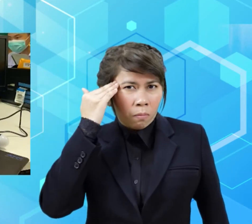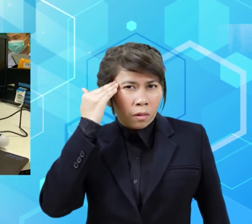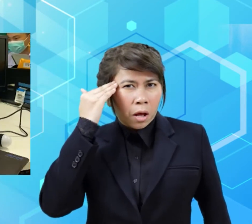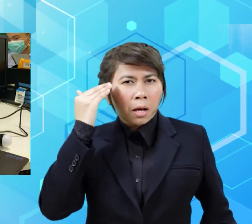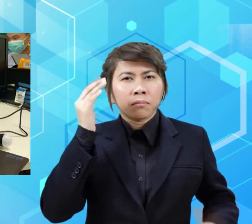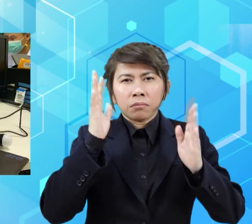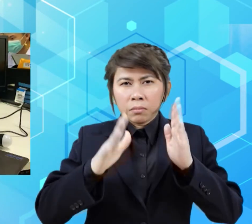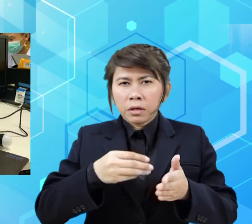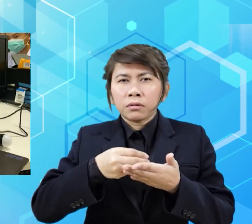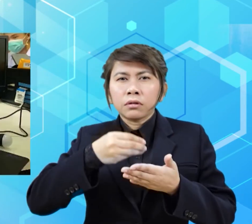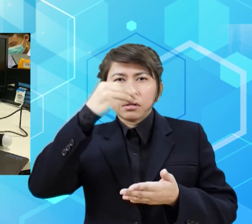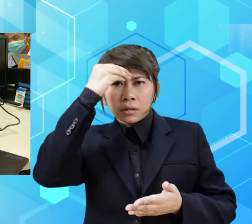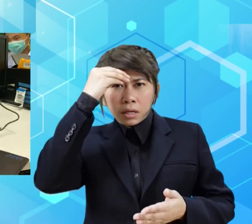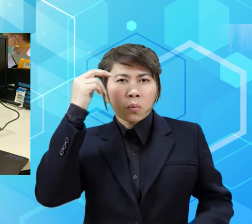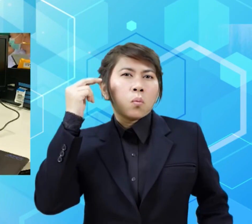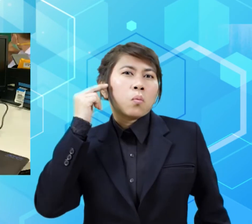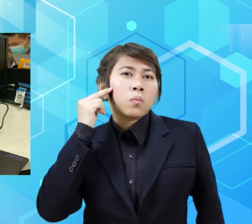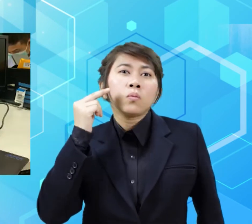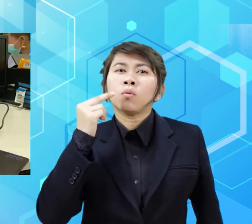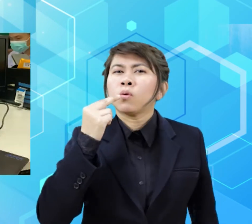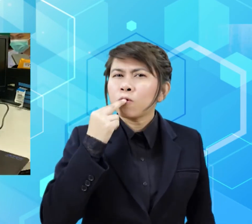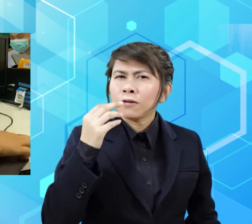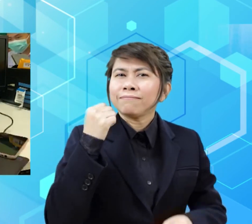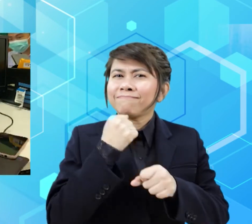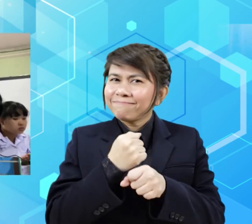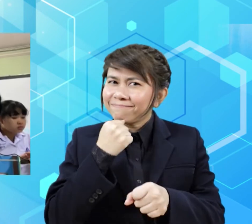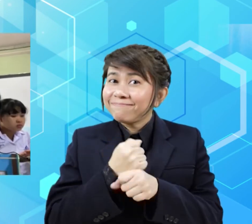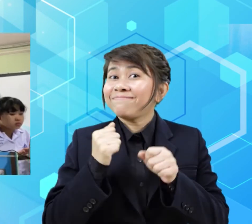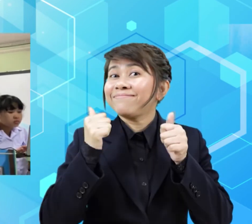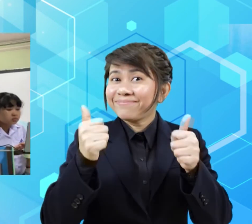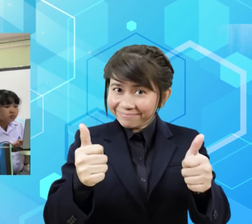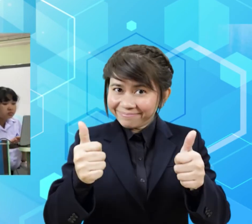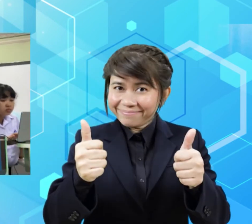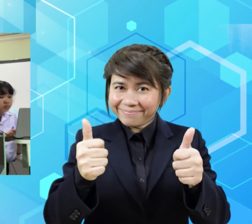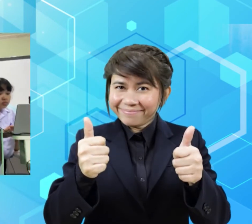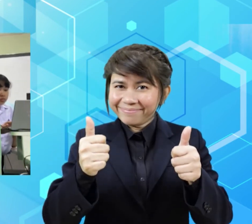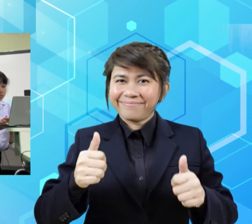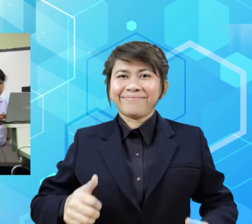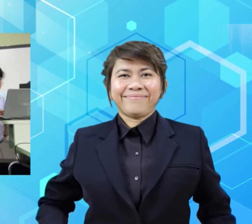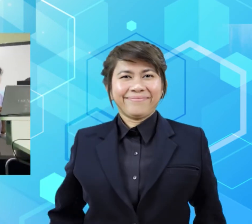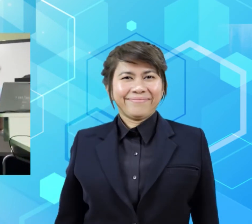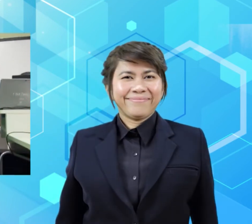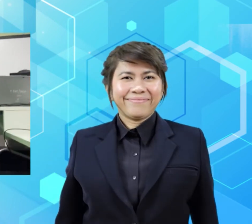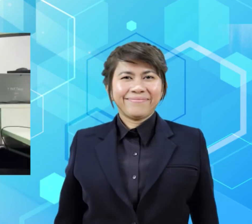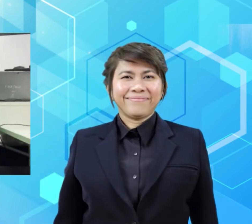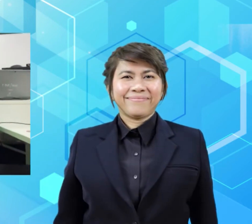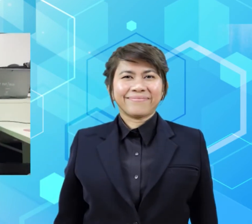รับในความสามารถของนักเรียนที่มีความบกพร่องทางการได้ยิน